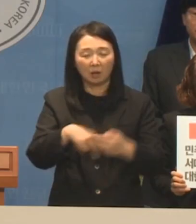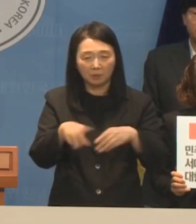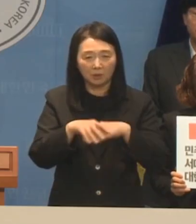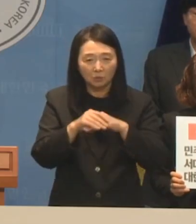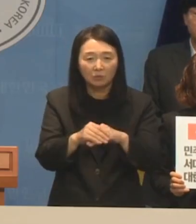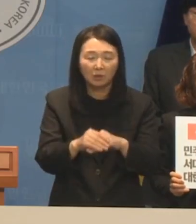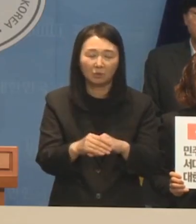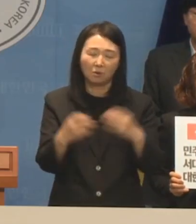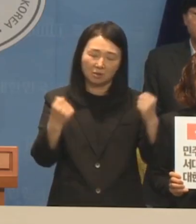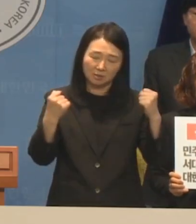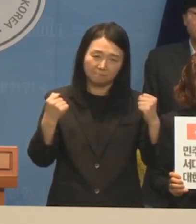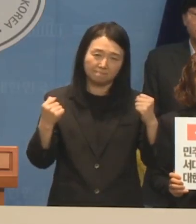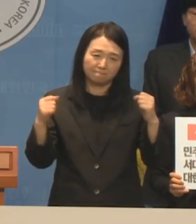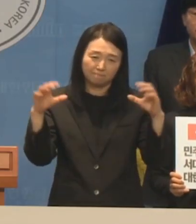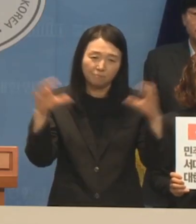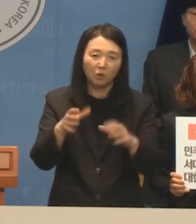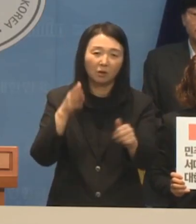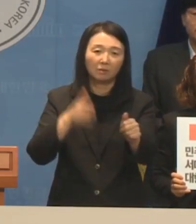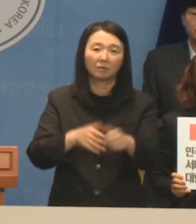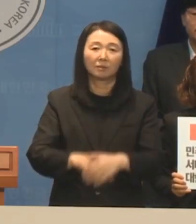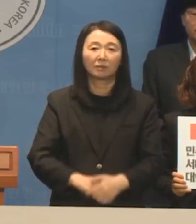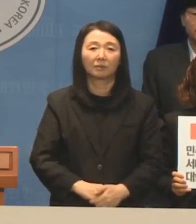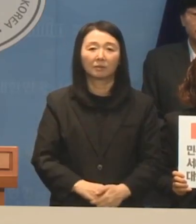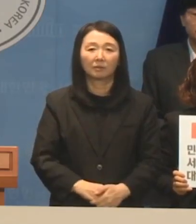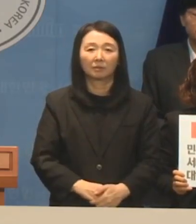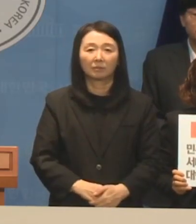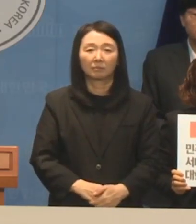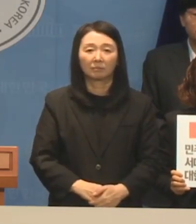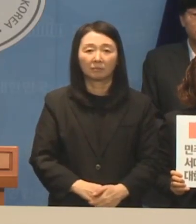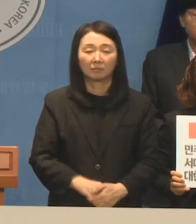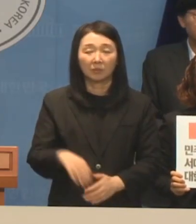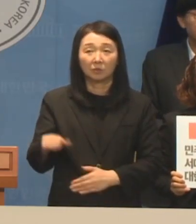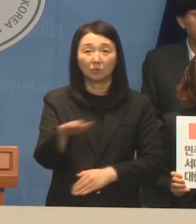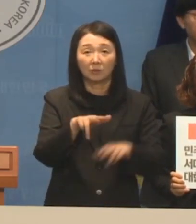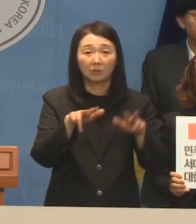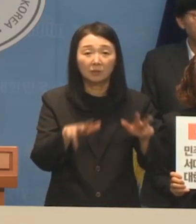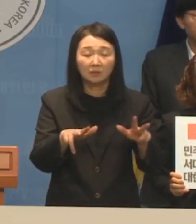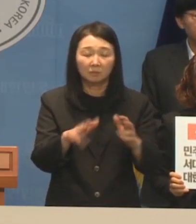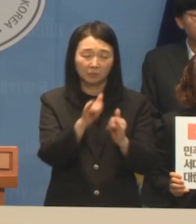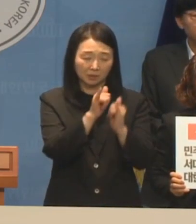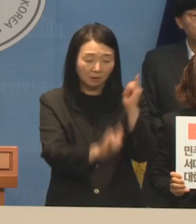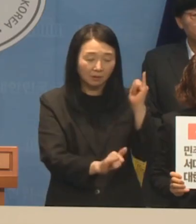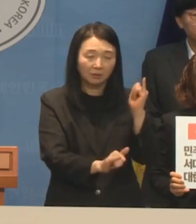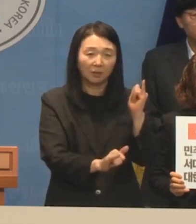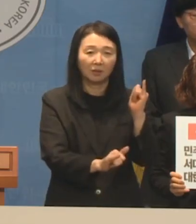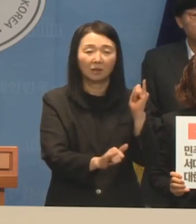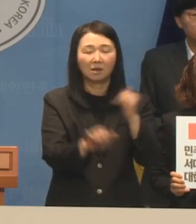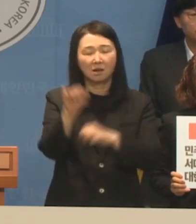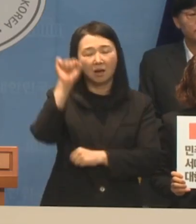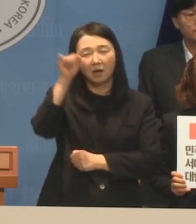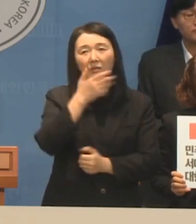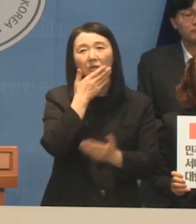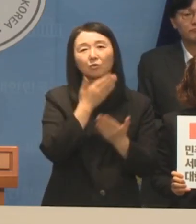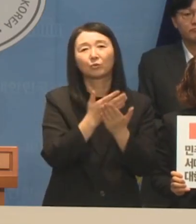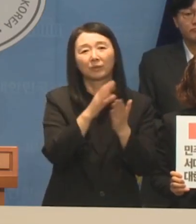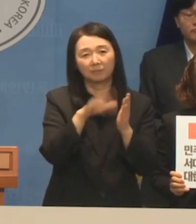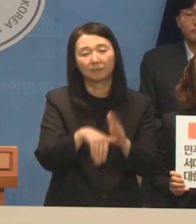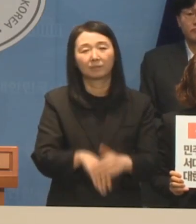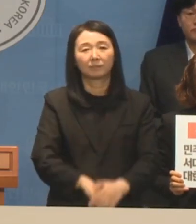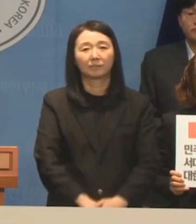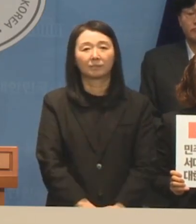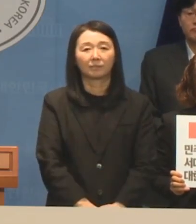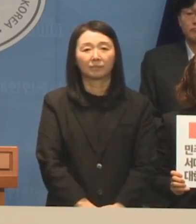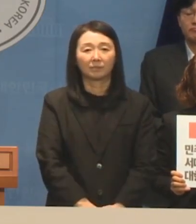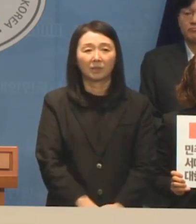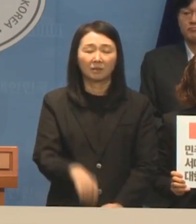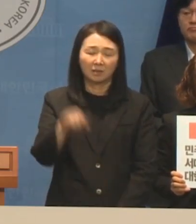최대치의 힘을 함께 모아주십시오. 우리는 지금 역사적 항쟁의 한가운데 서 있습니다.